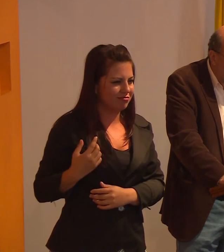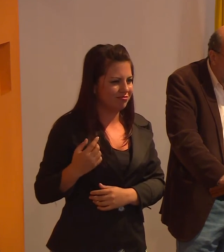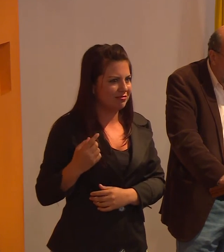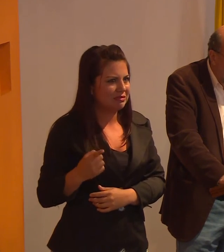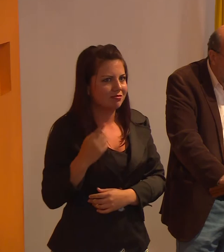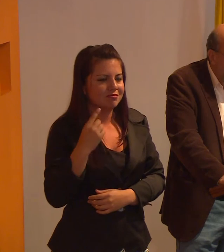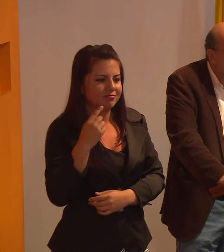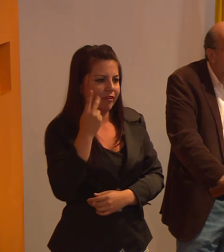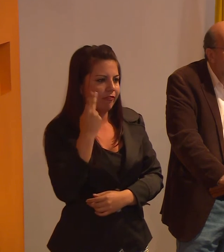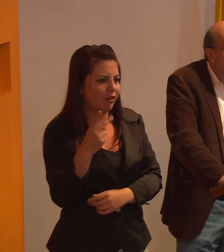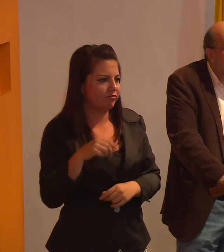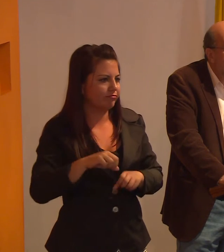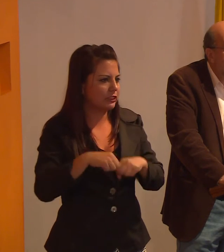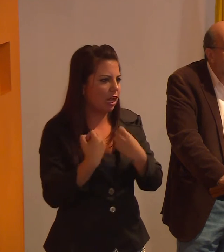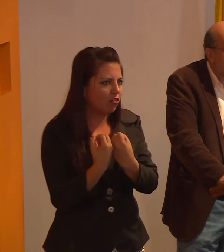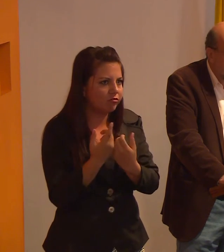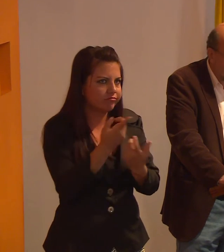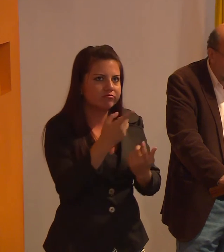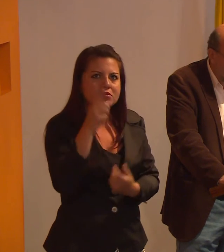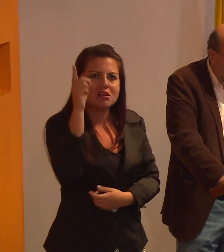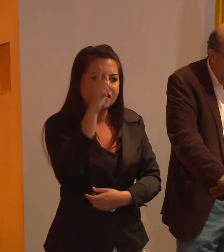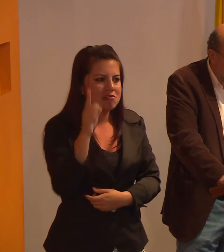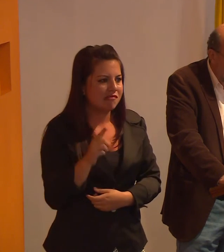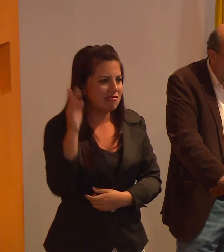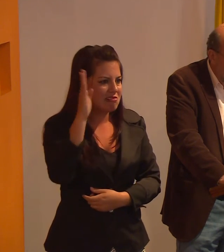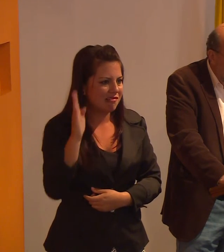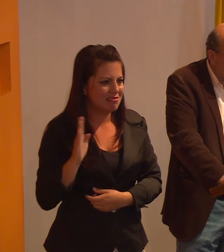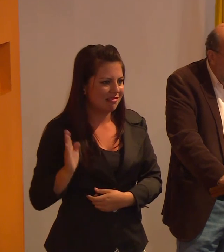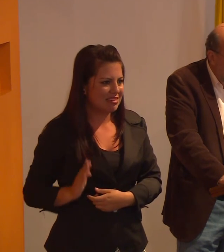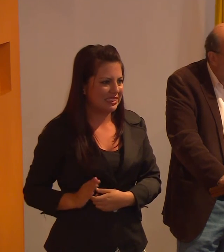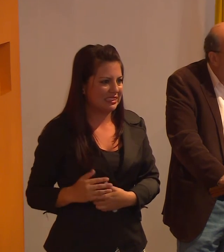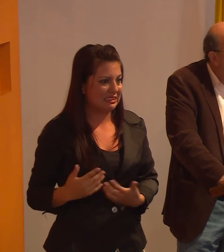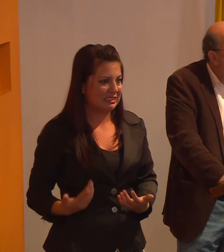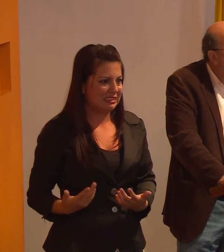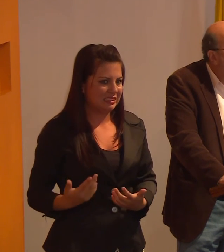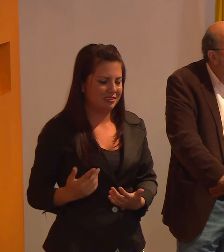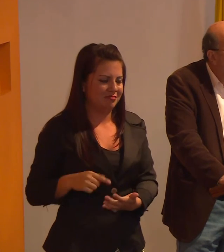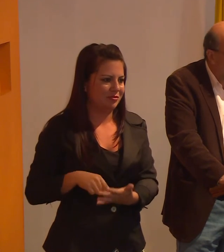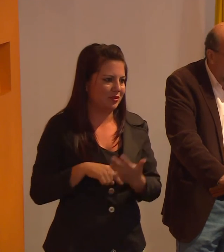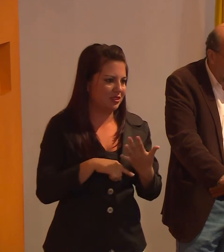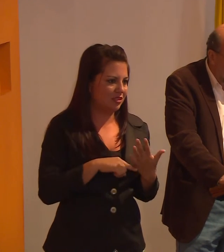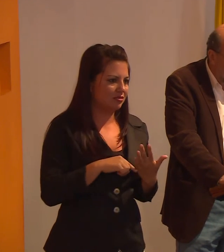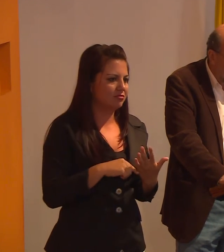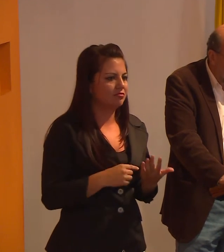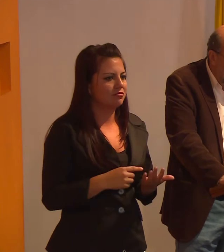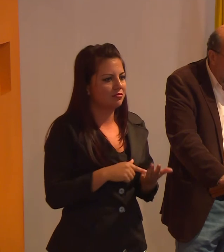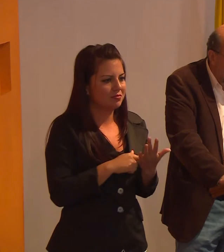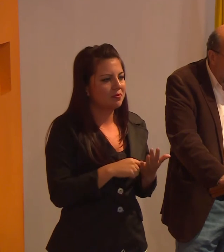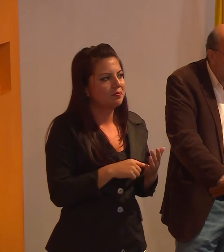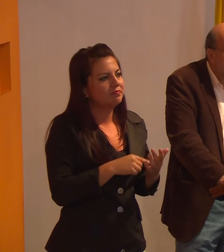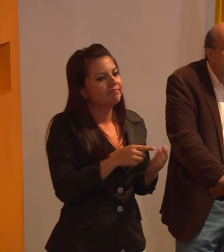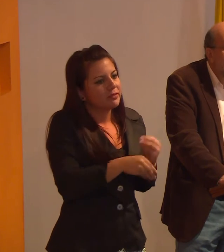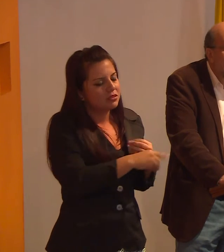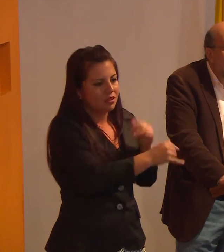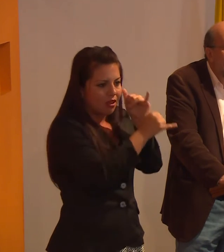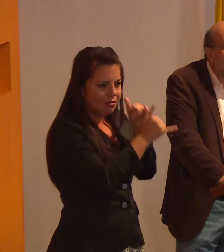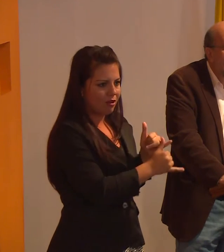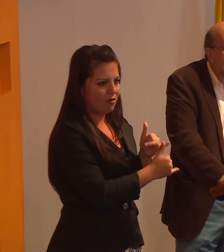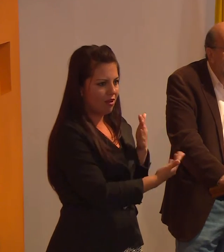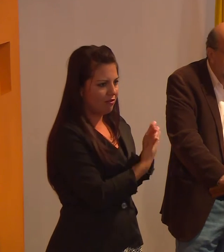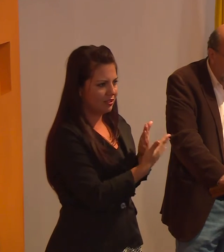de fisuras en gran parte de los muros que, según el criterio de los ingenieros,